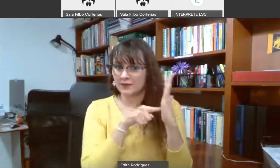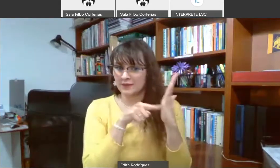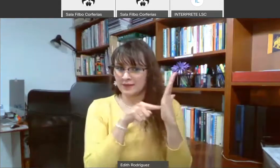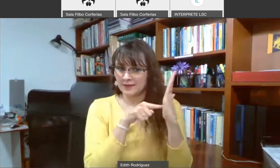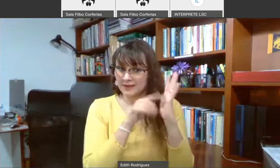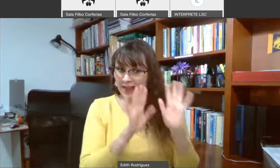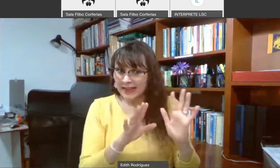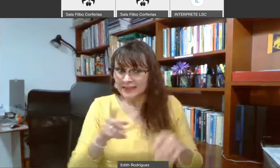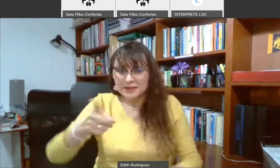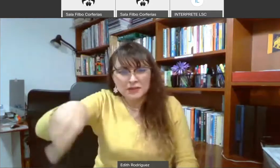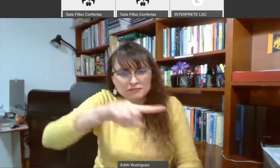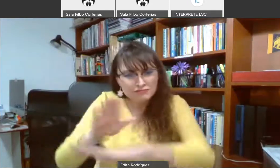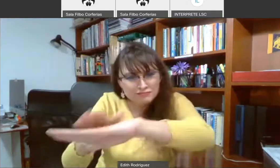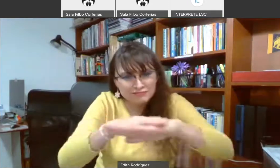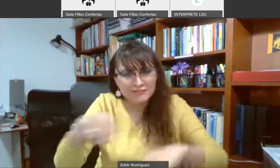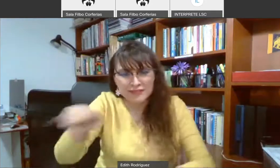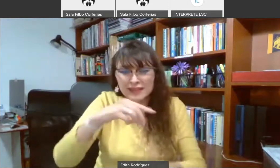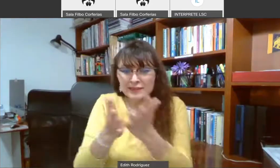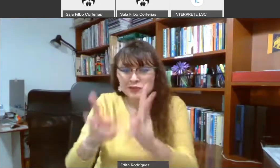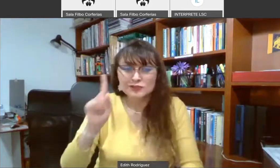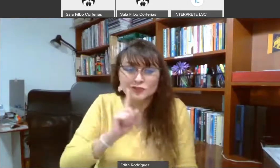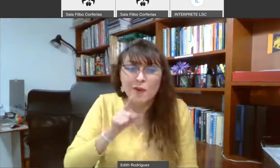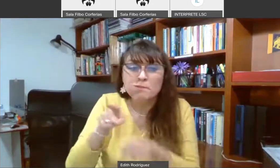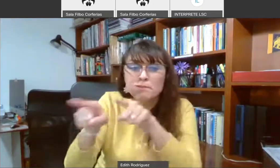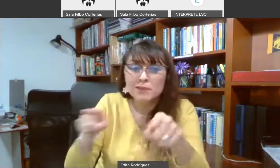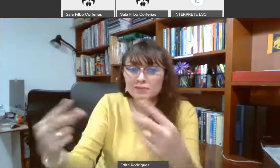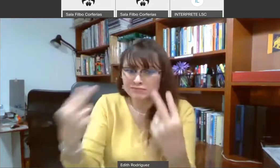imaginar, que podemos crear toda esta historia que allí está.